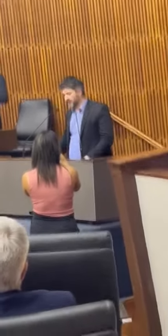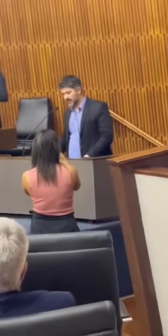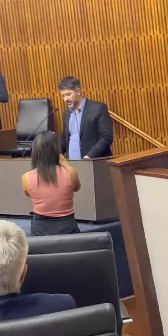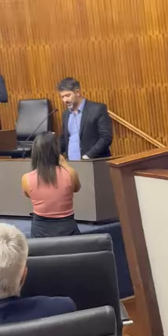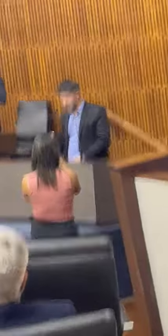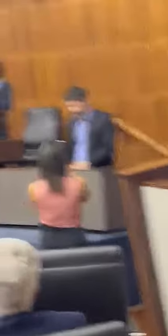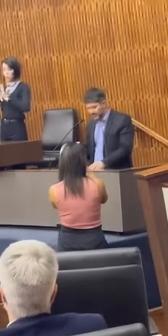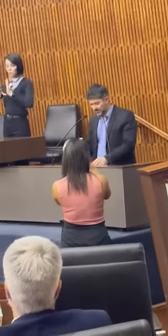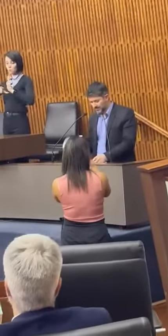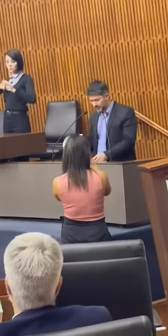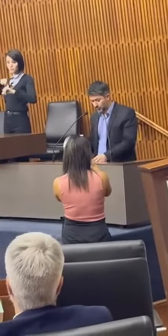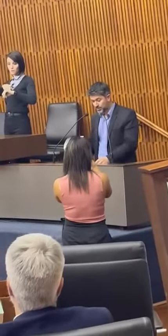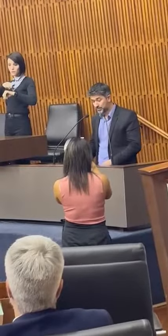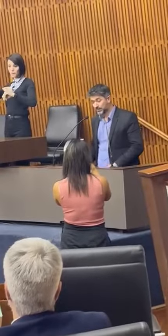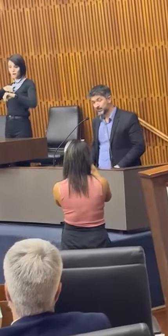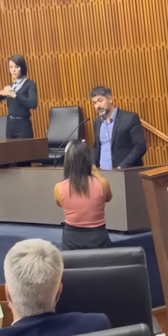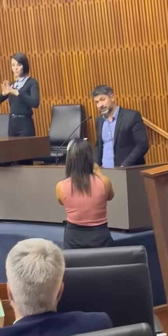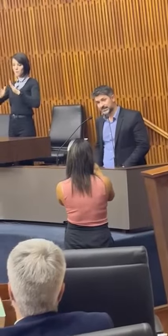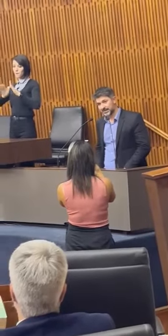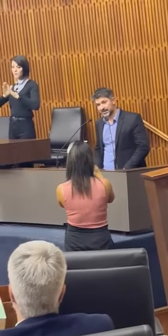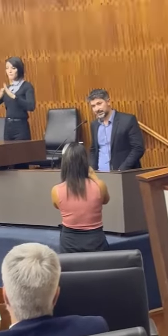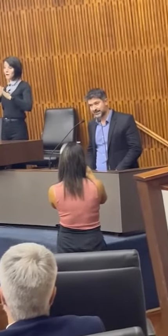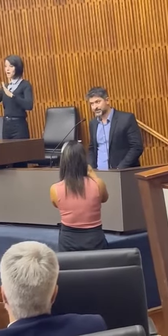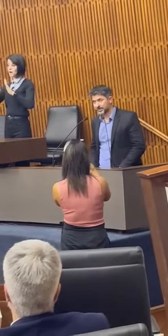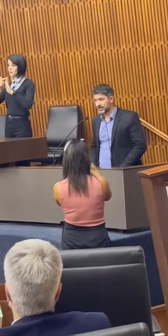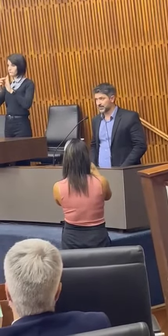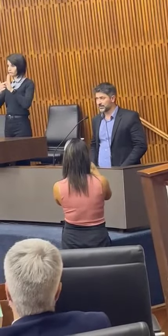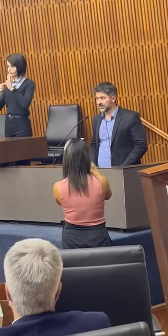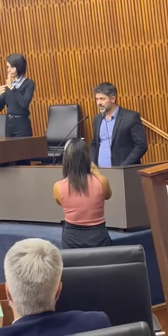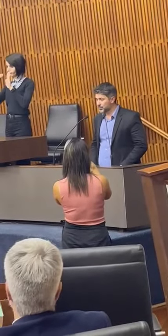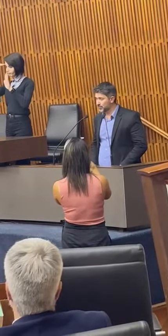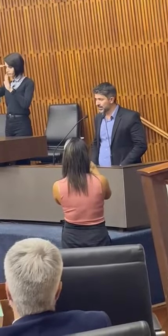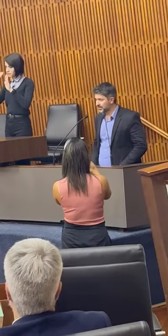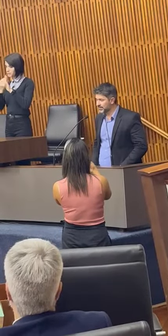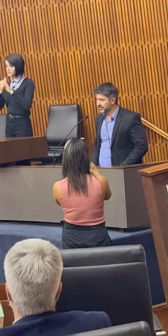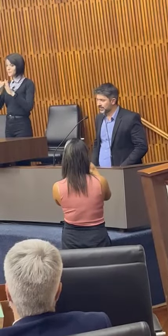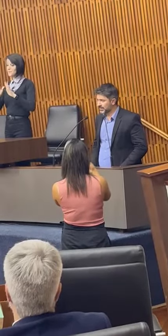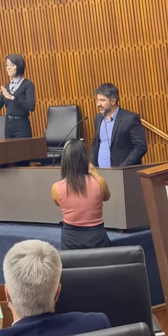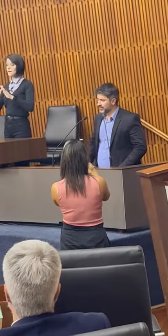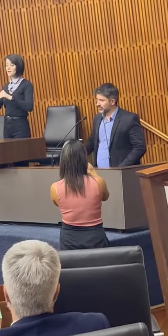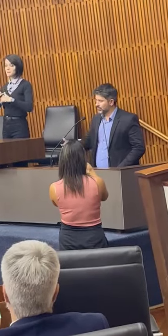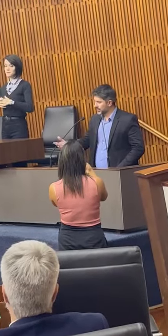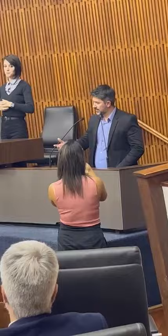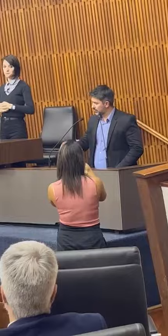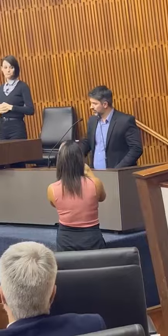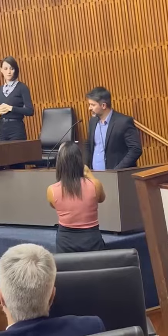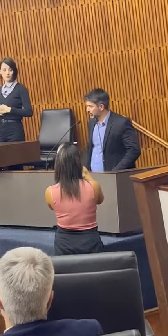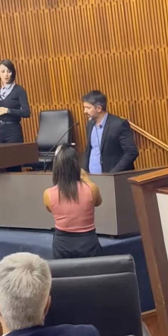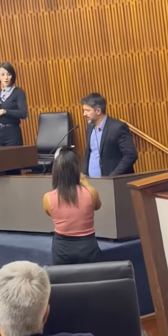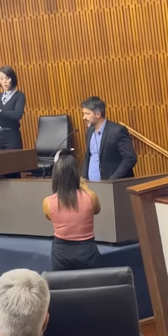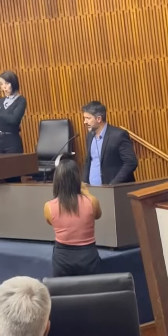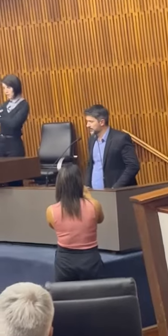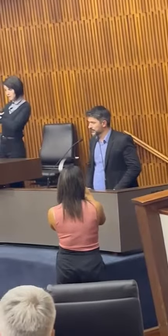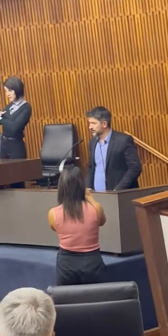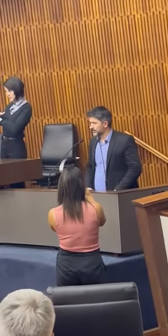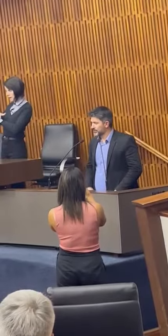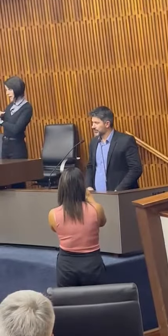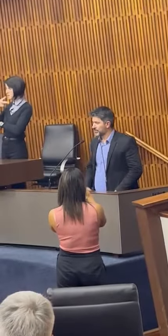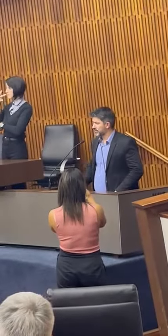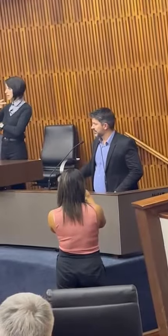terei dentro do regimento interno dessa casa. Mas, gentilmente, eu conversei com o vereador Wagner